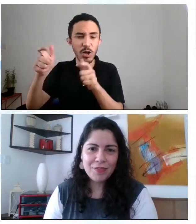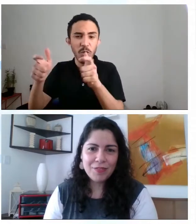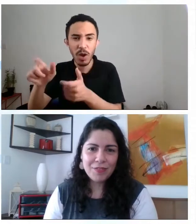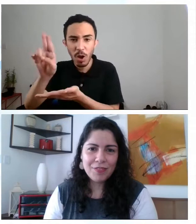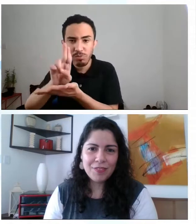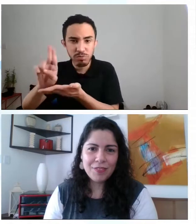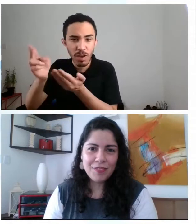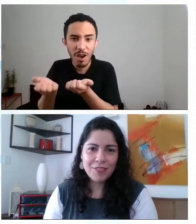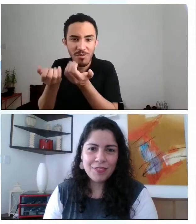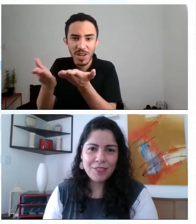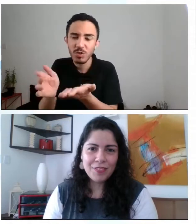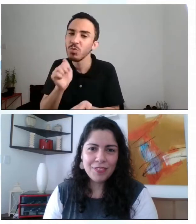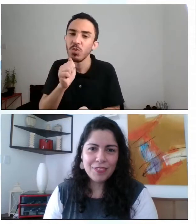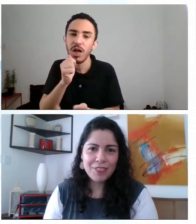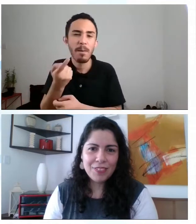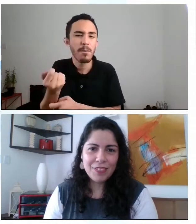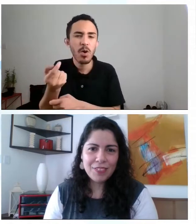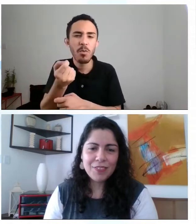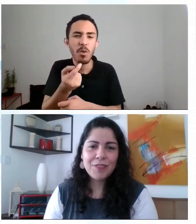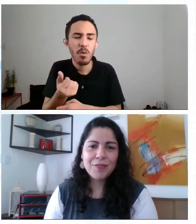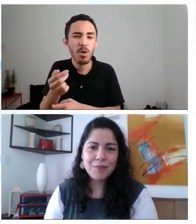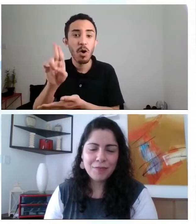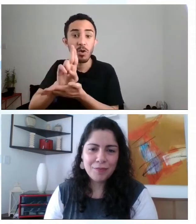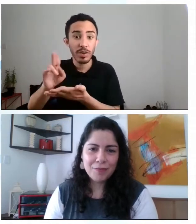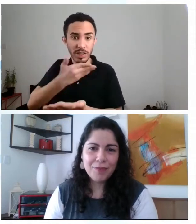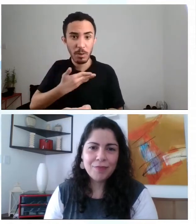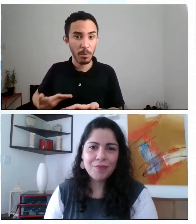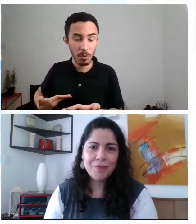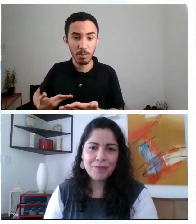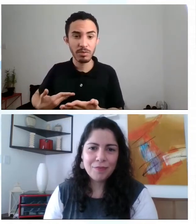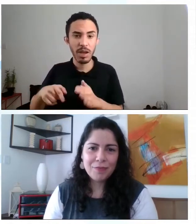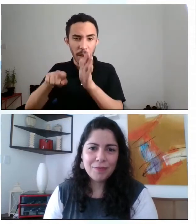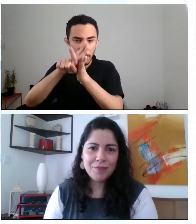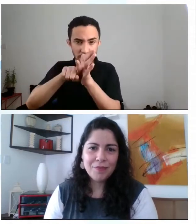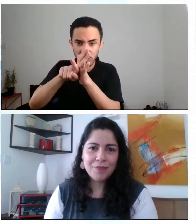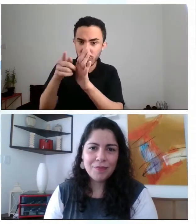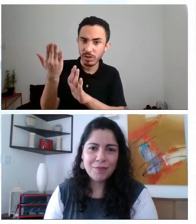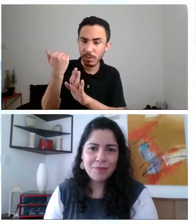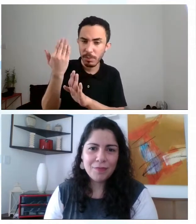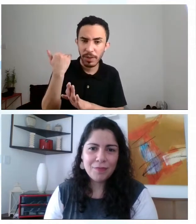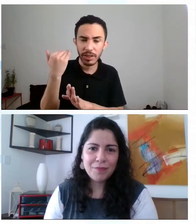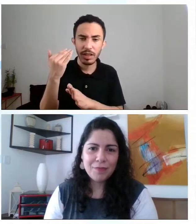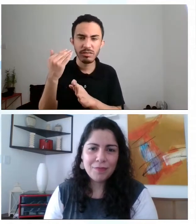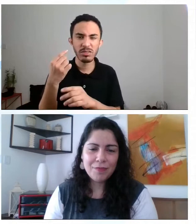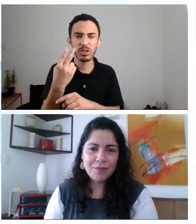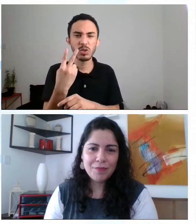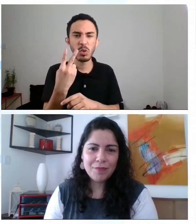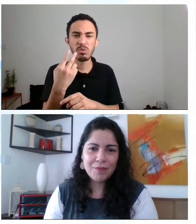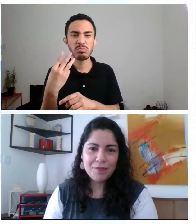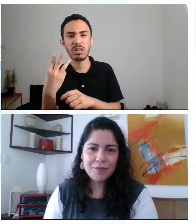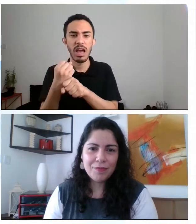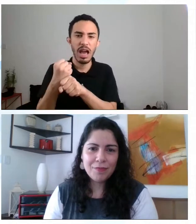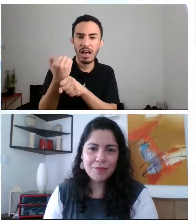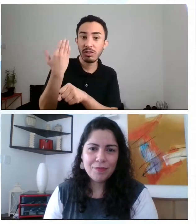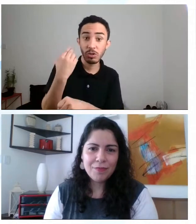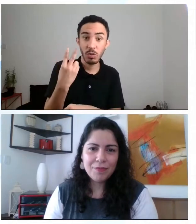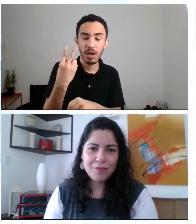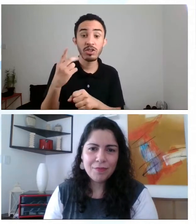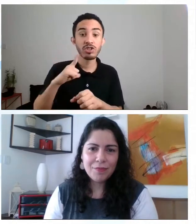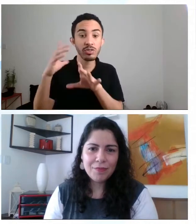poucos locais que oferecem esses cursos, né? Universidades públicas, por exemplo, uma última pesquisa que saiu há uns 2-3 anos, mostrava que eram